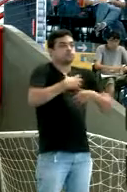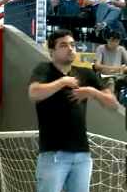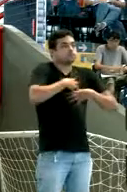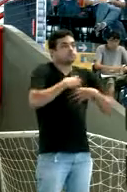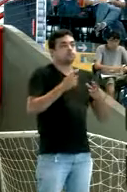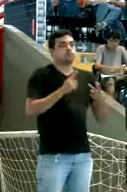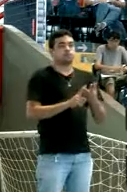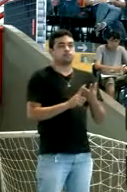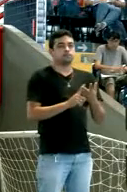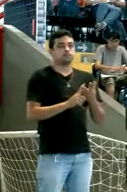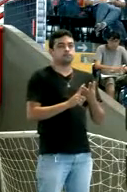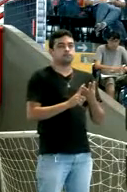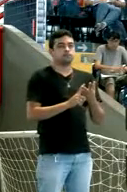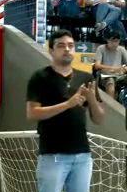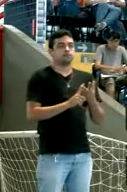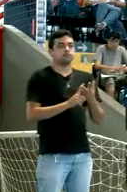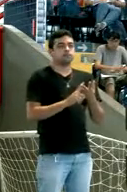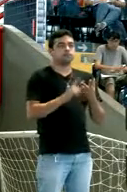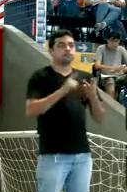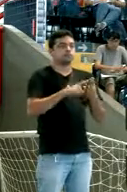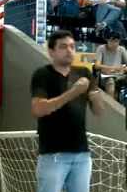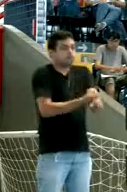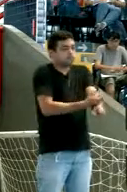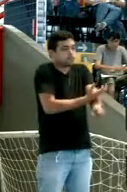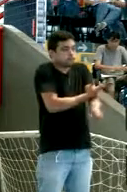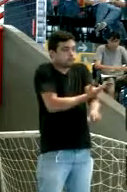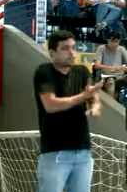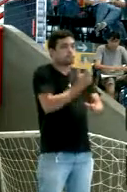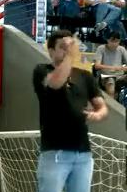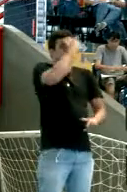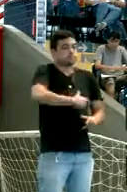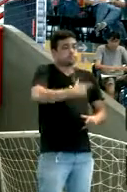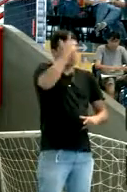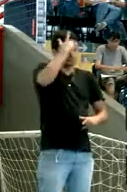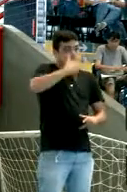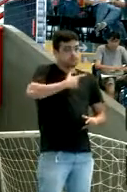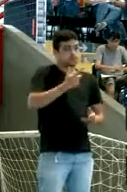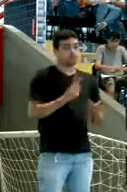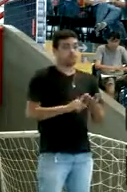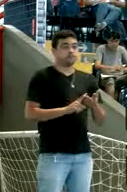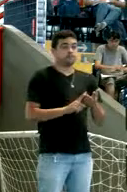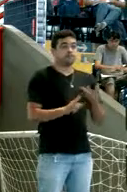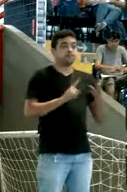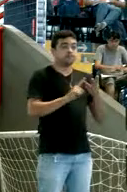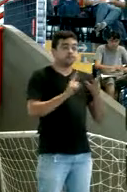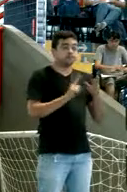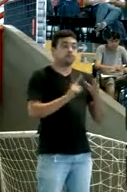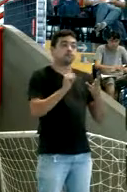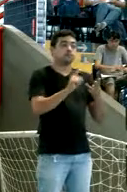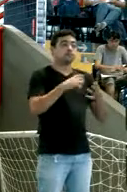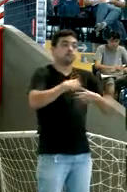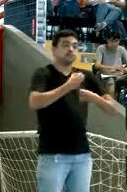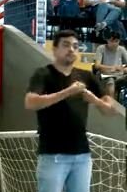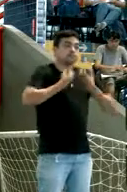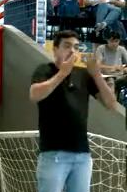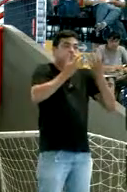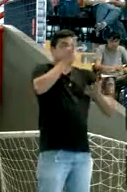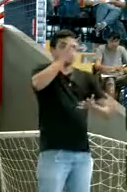sentimento, expressão das emoções do artista e, sobretudo, expressão de